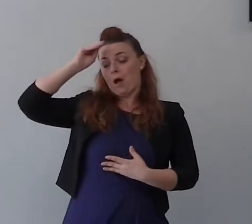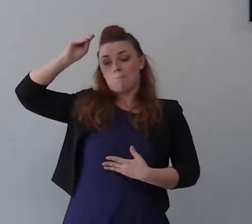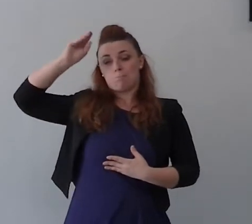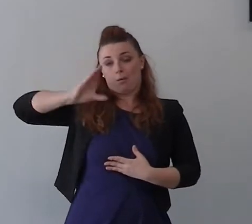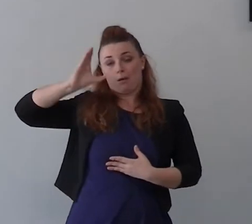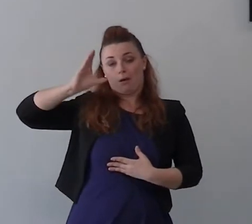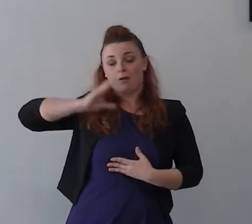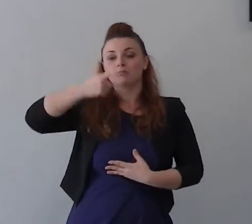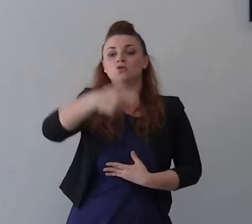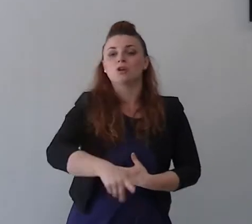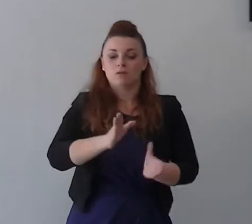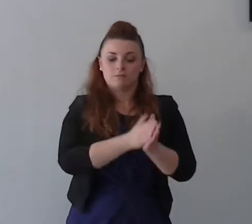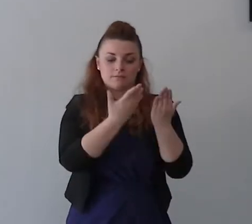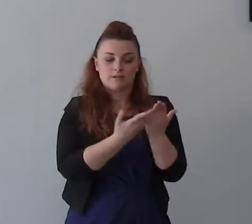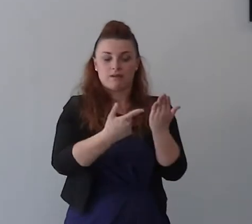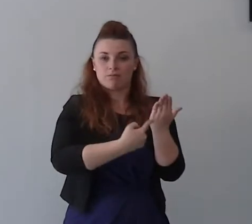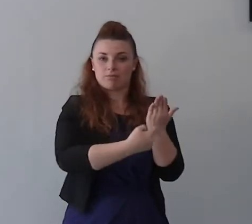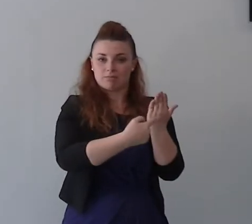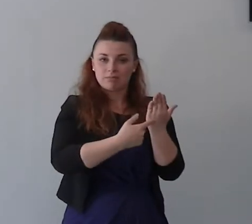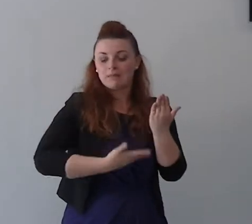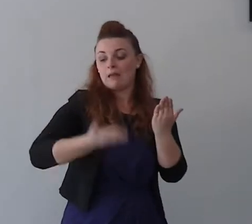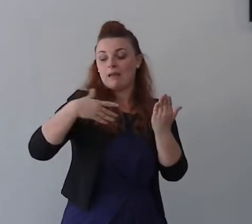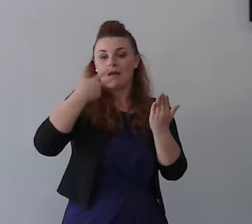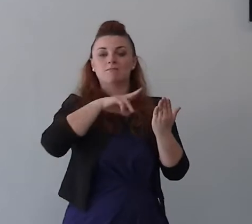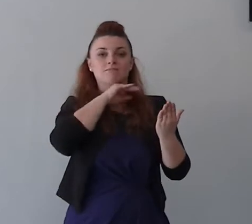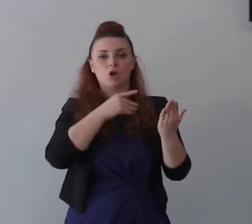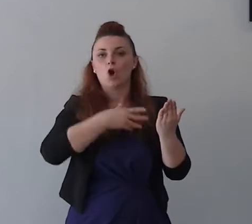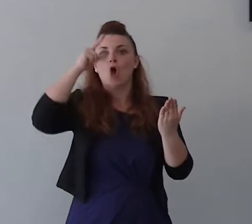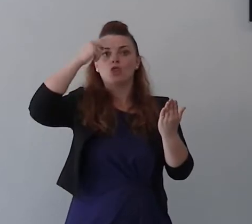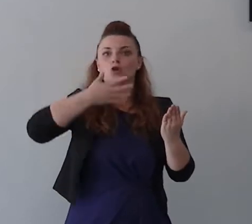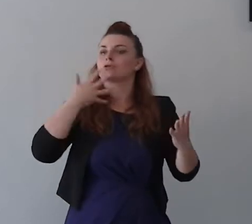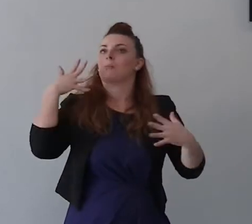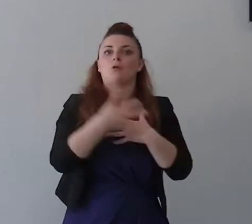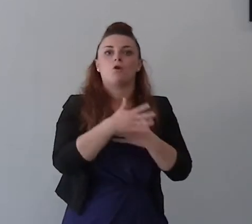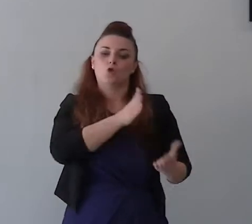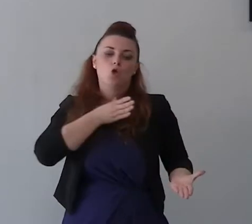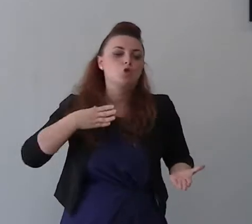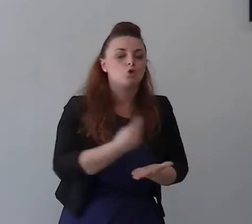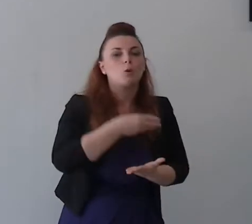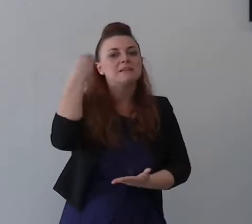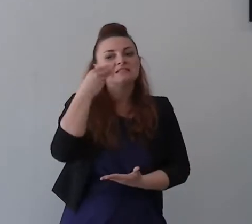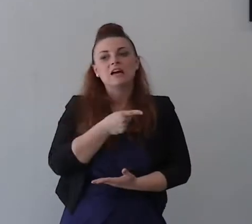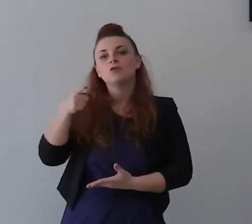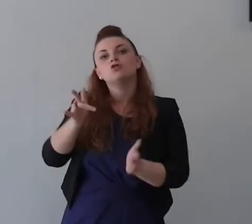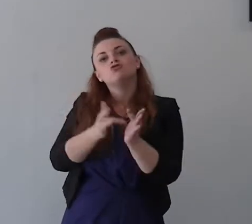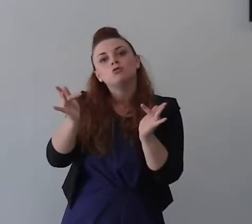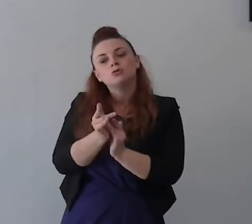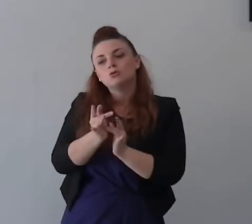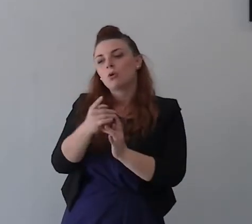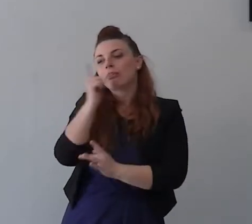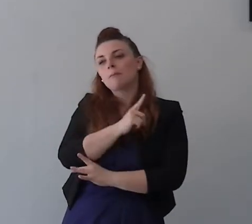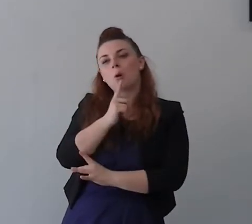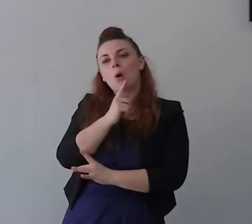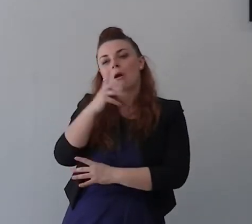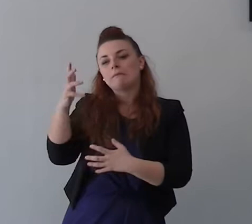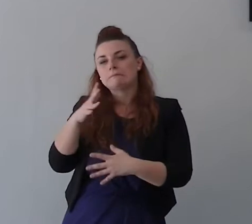l'Antico Testamento, che non credevano che lui fosse il figlio di Dio ma che fosse soltanto un impostore, per sfidarlo